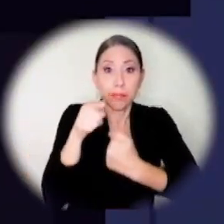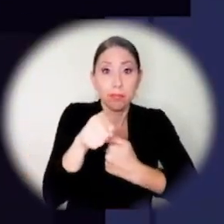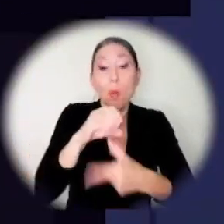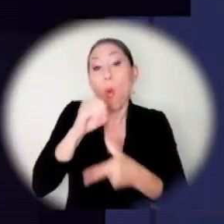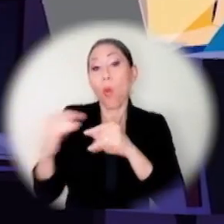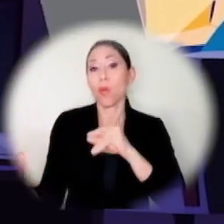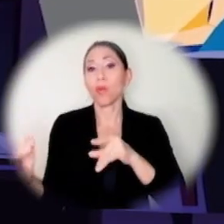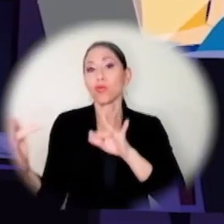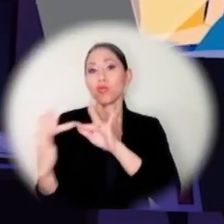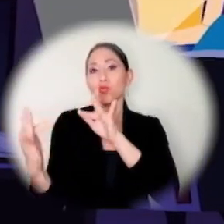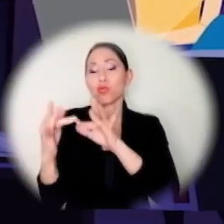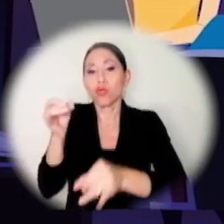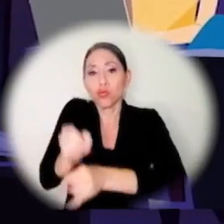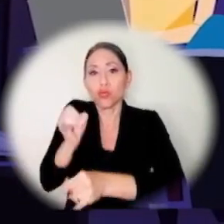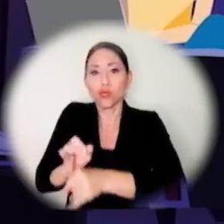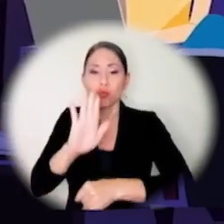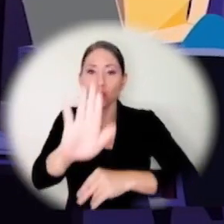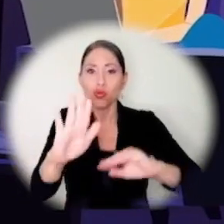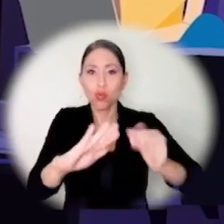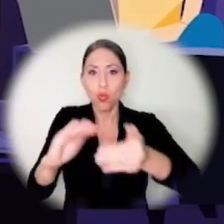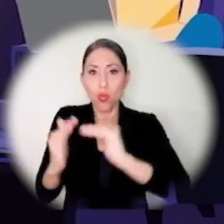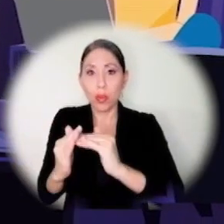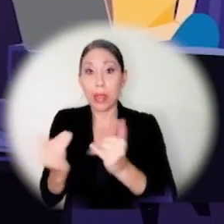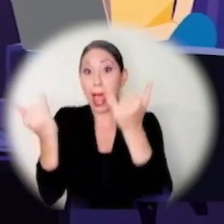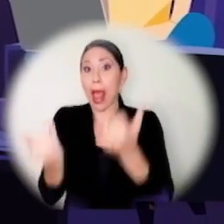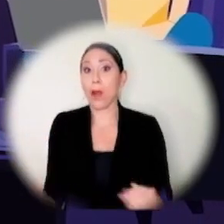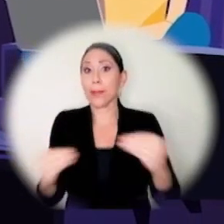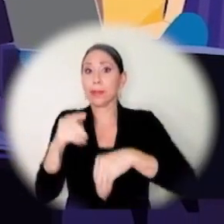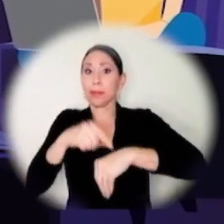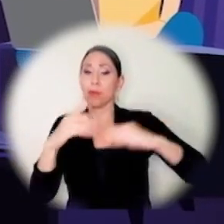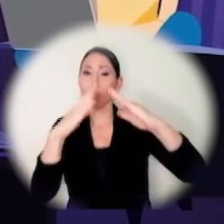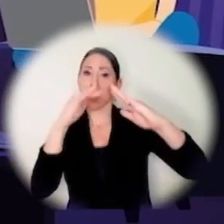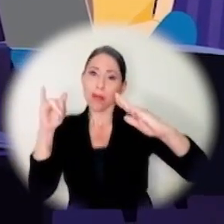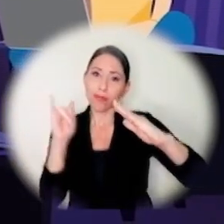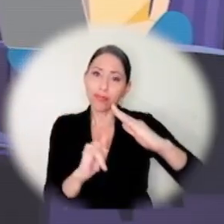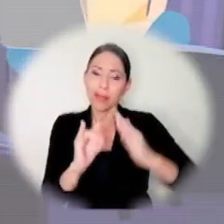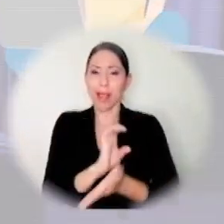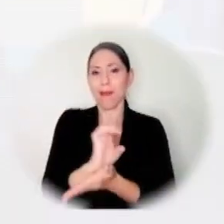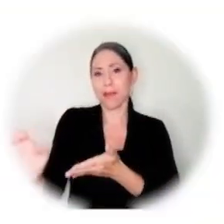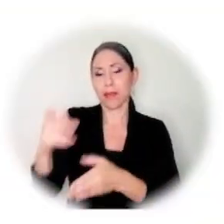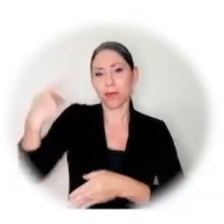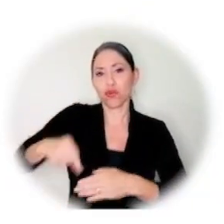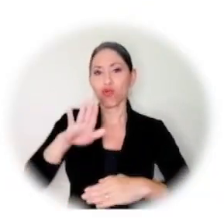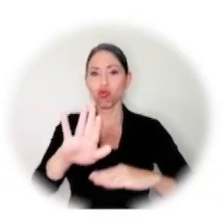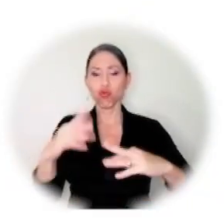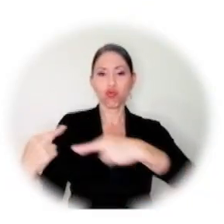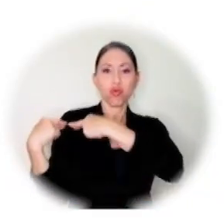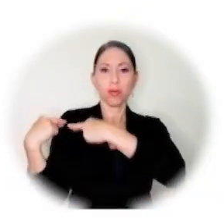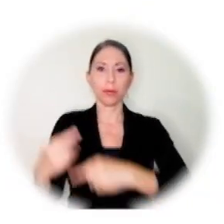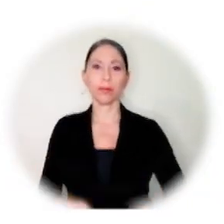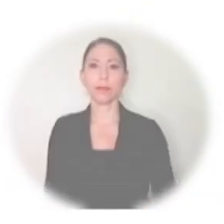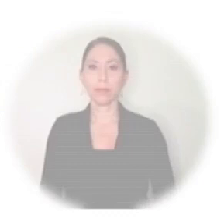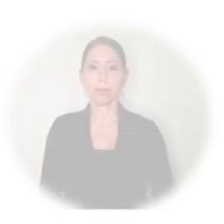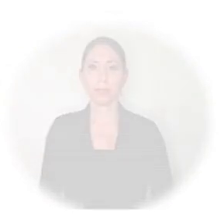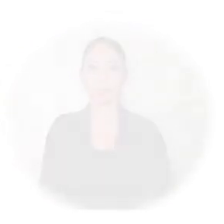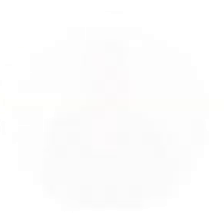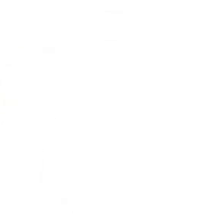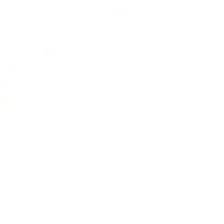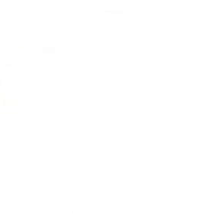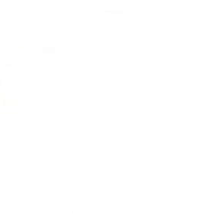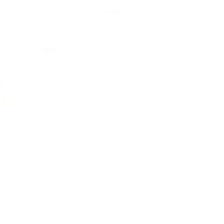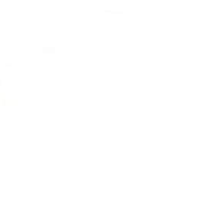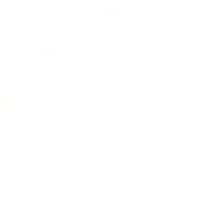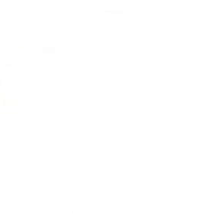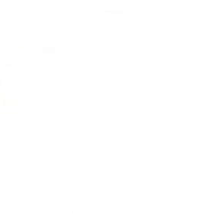contacte instituciones en su comunidad. Ahora que están más en casa, evitar los riesgos es su responsabilidad. PANI